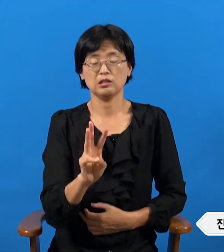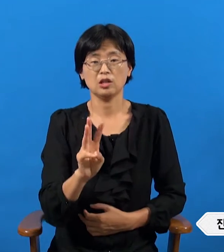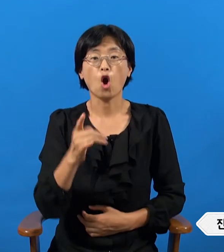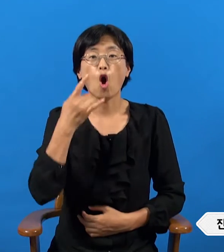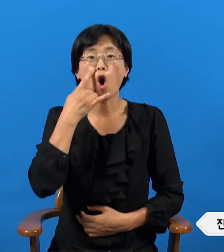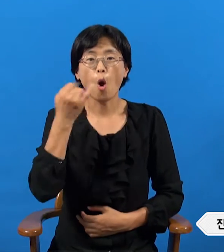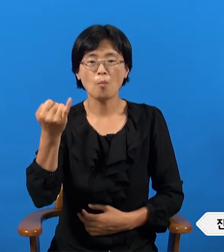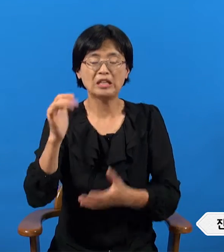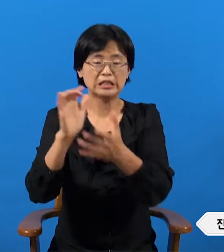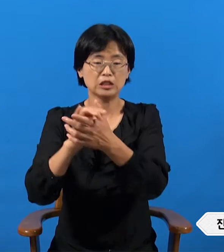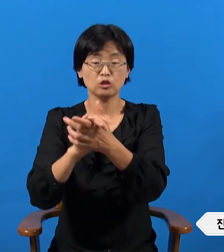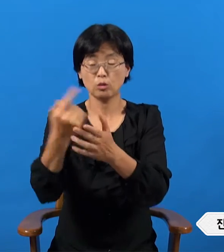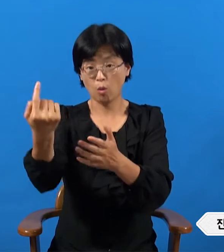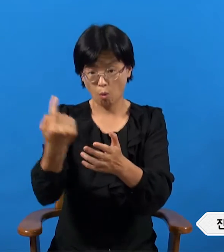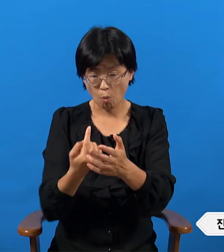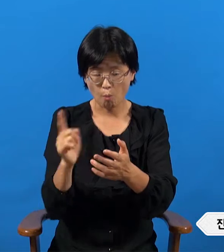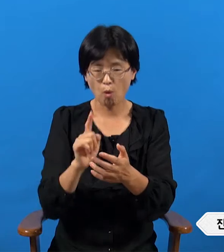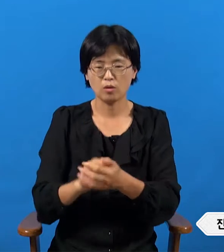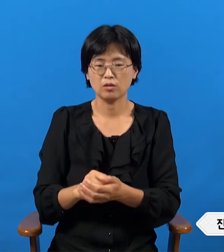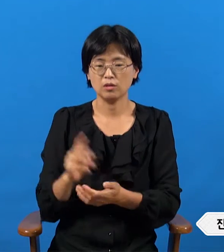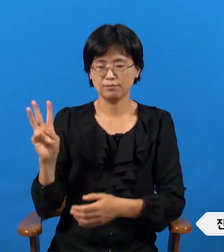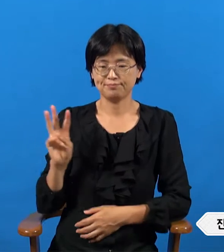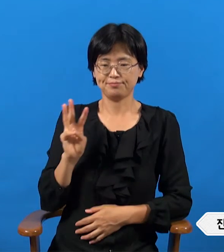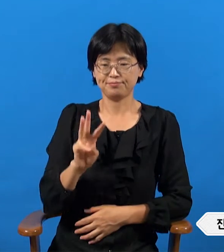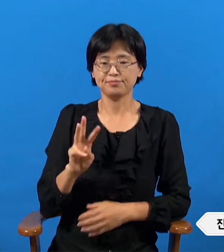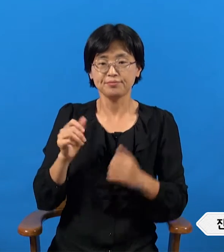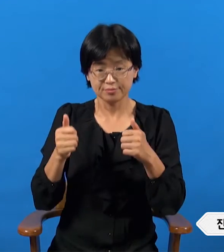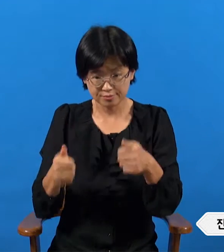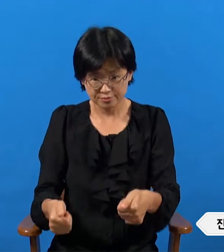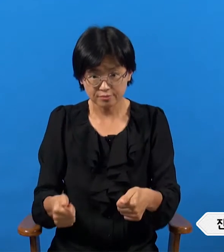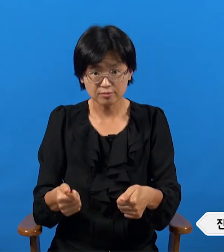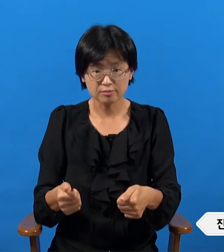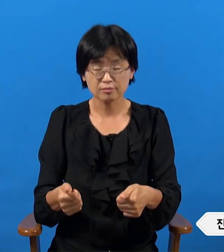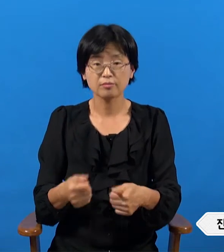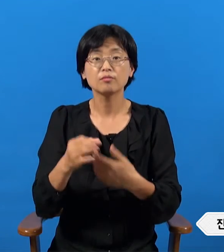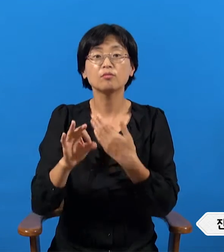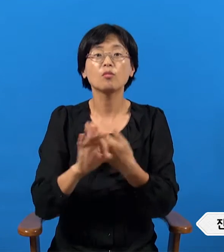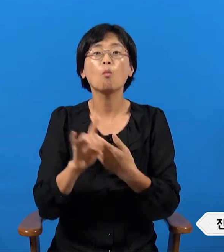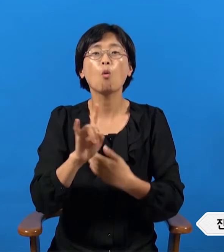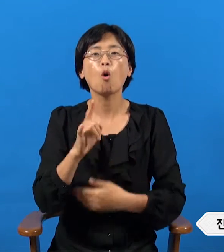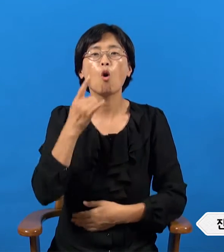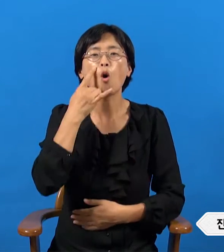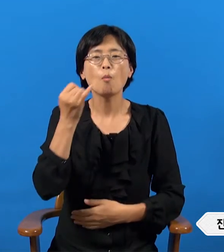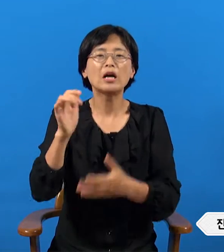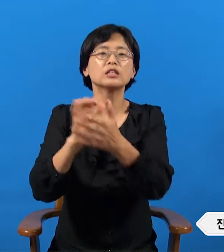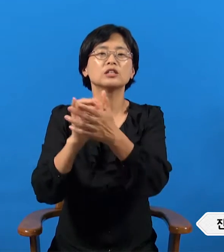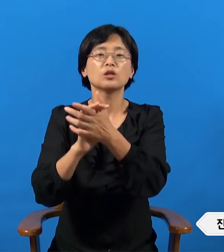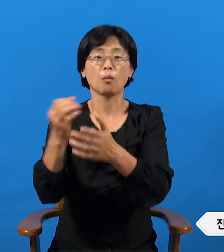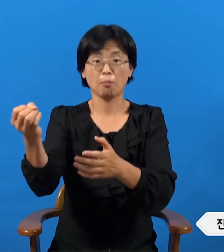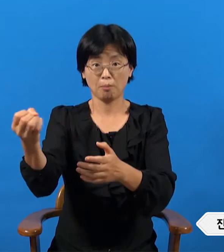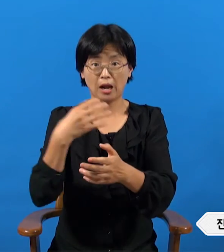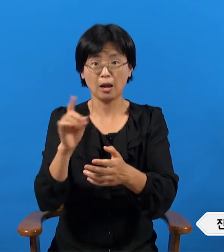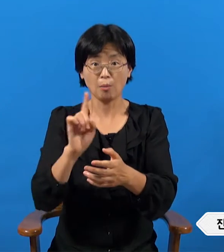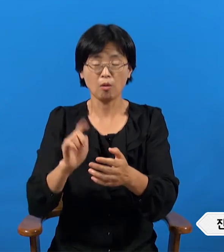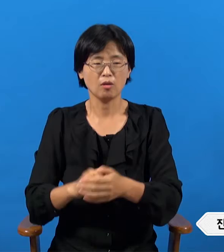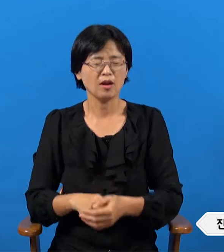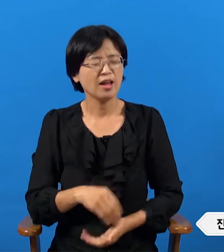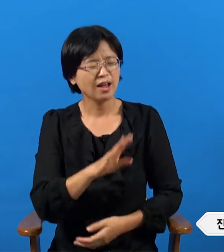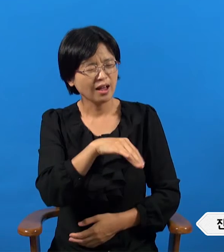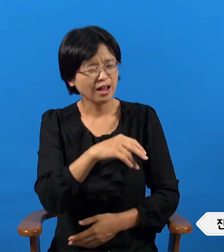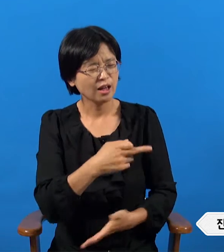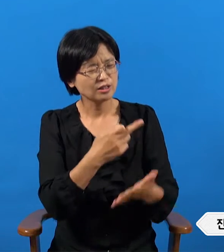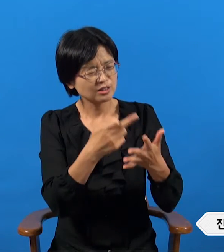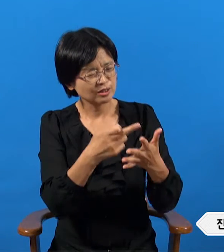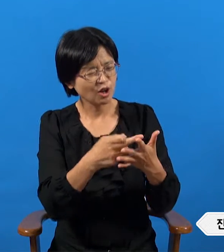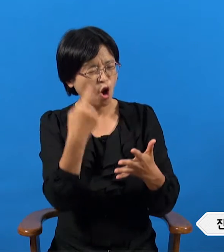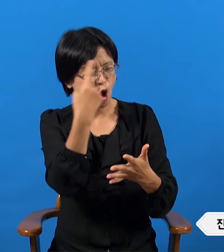어머님 친구분들이 이렇게 오시면 저희들이 셋이 나와서 인사를 합니다. 그러면 어머님 친구분들이 이렇게